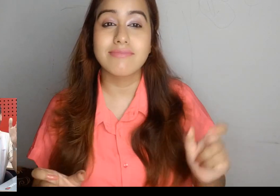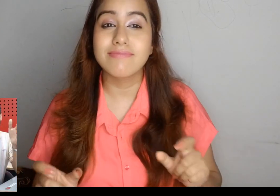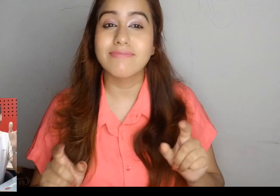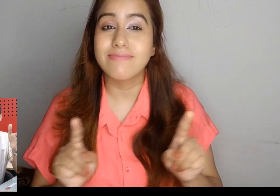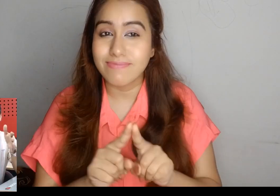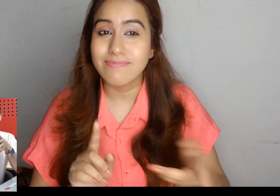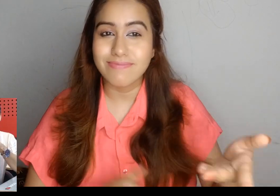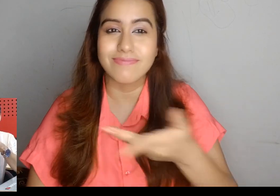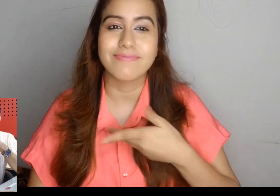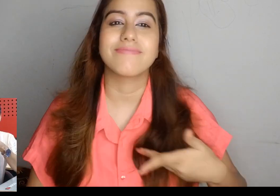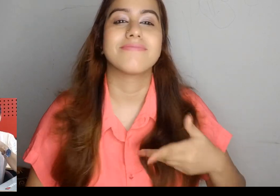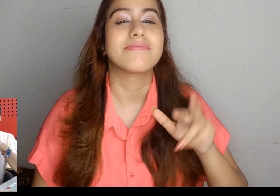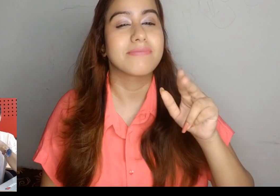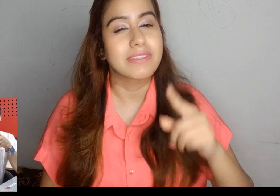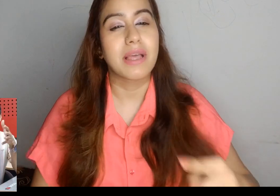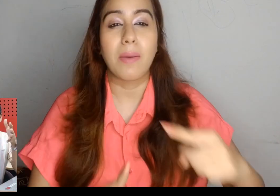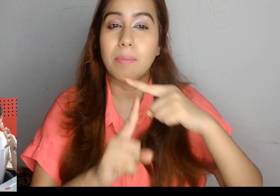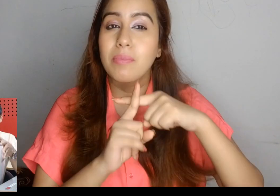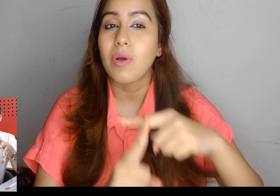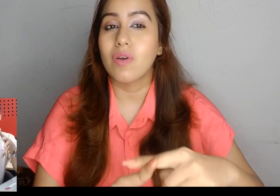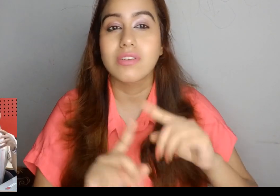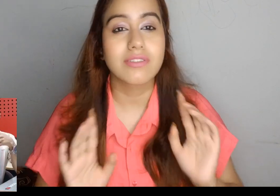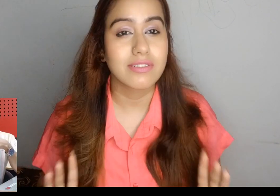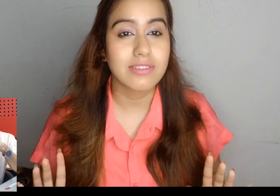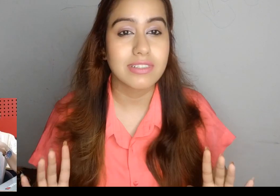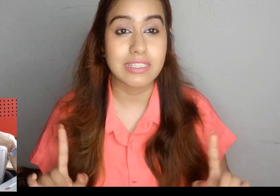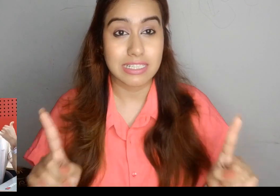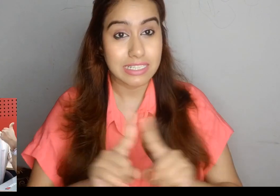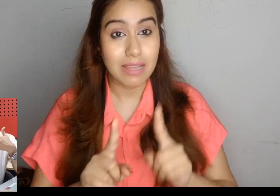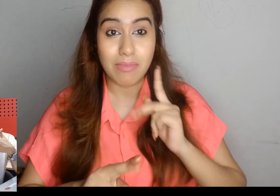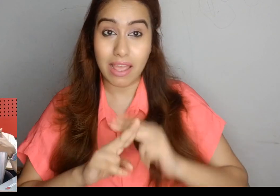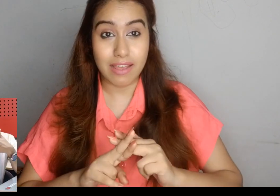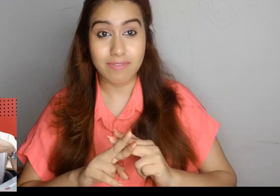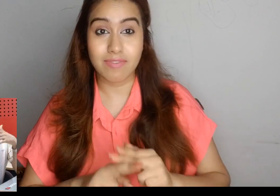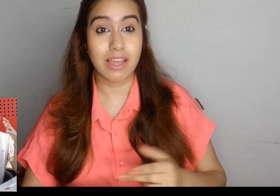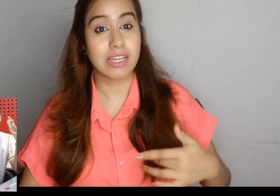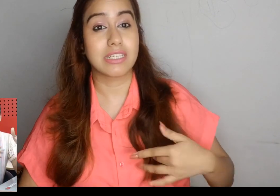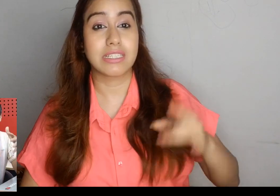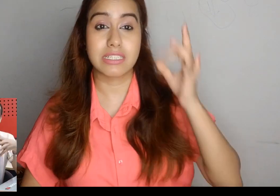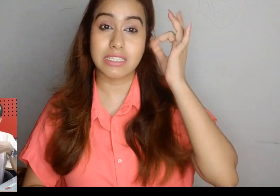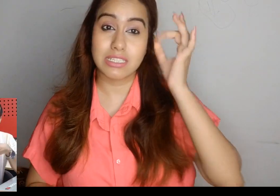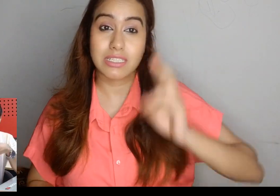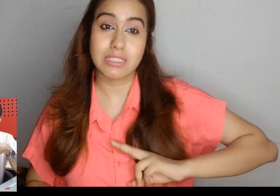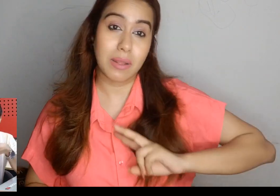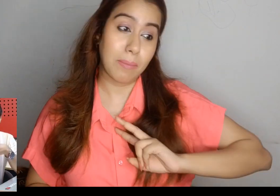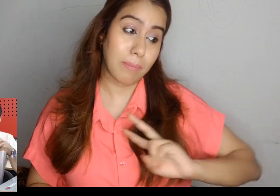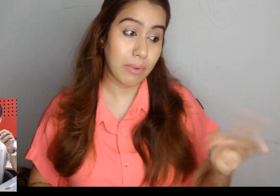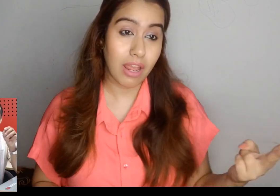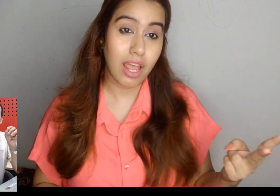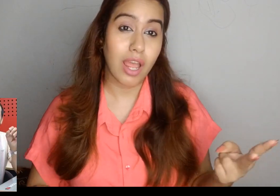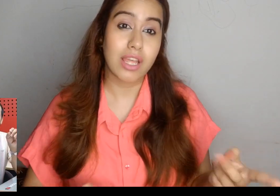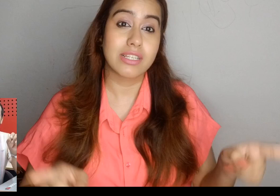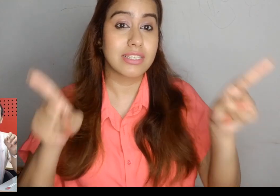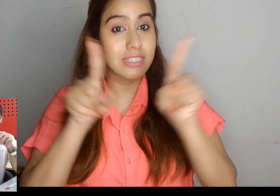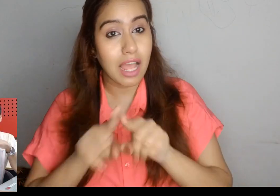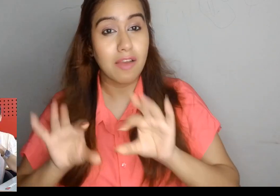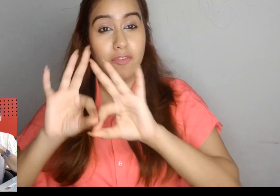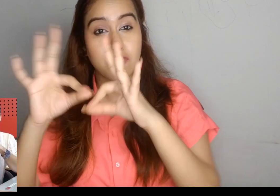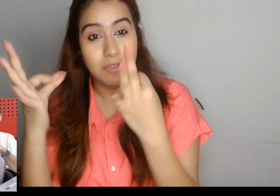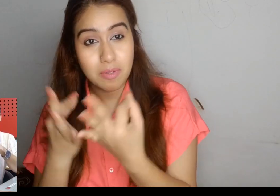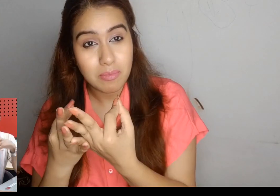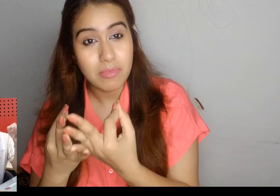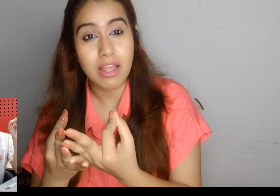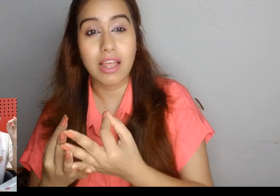से वो कचरे की गाड़ी बन जाएंगे और फिर हम भी अपना फ्रस्ट्रेशन, हम भी अपना गुस्सा दूसरों पर निकालेंगे, अपने से कमजोर को